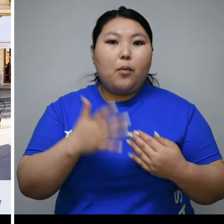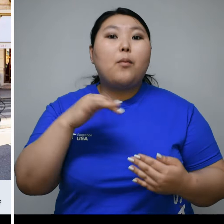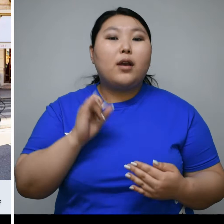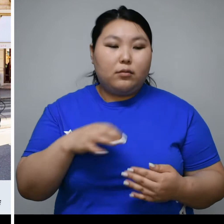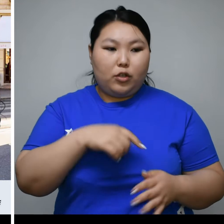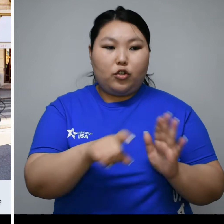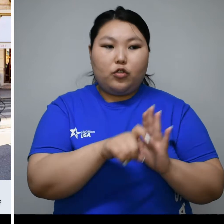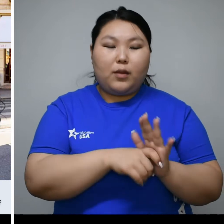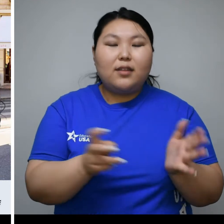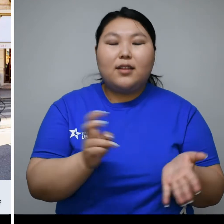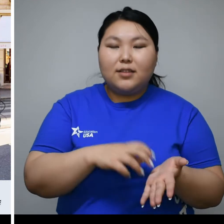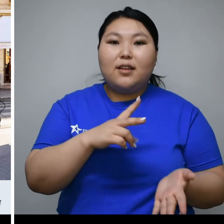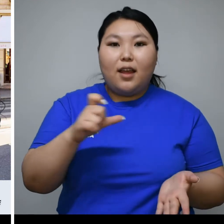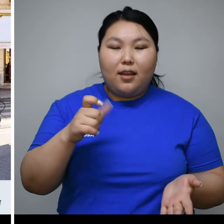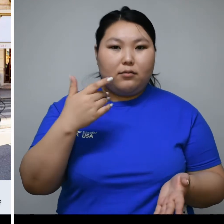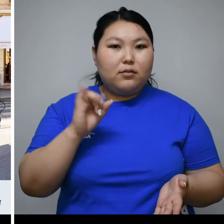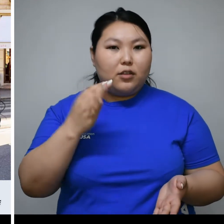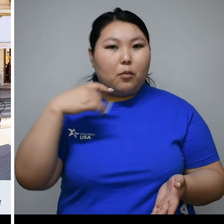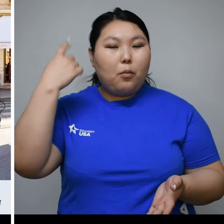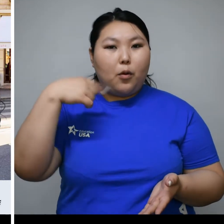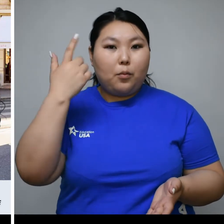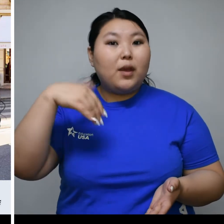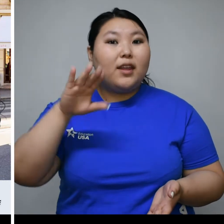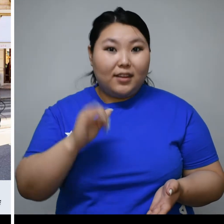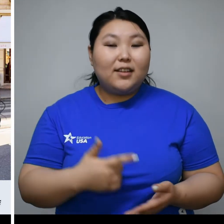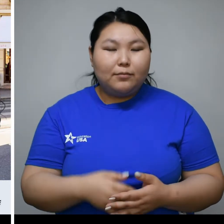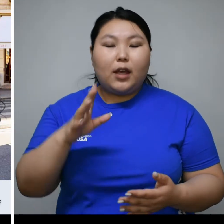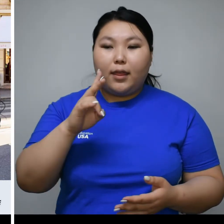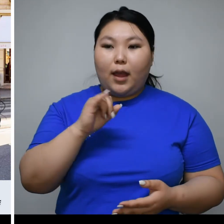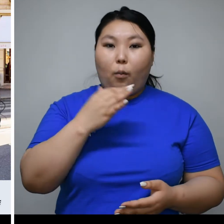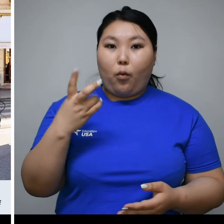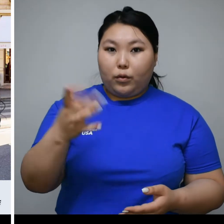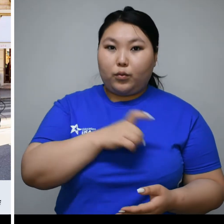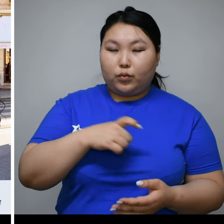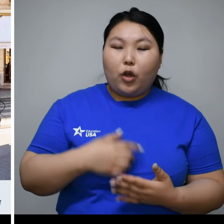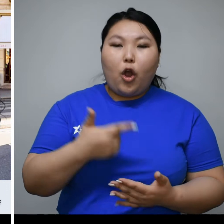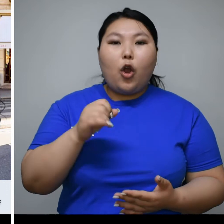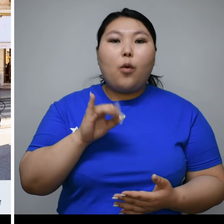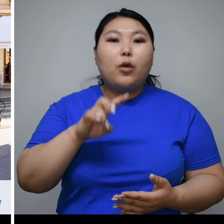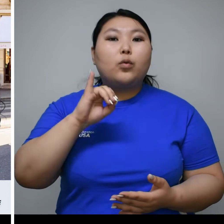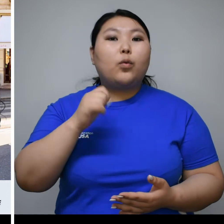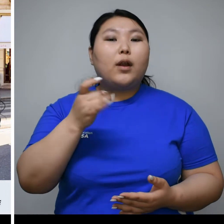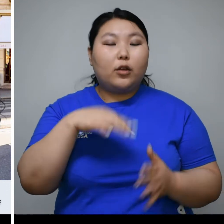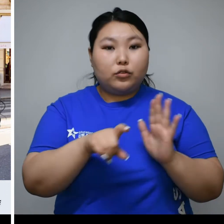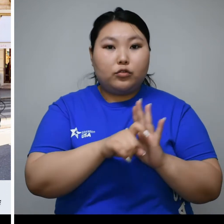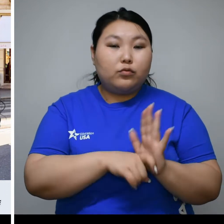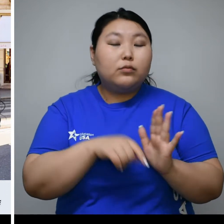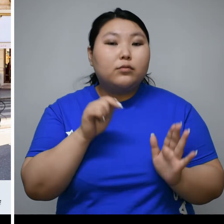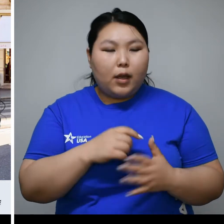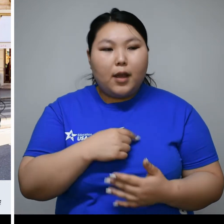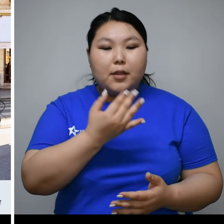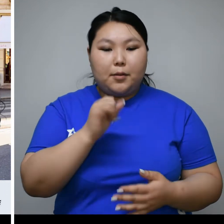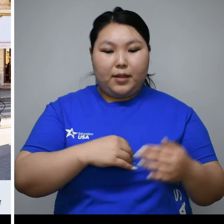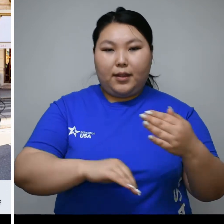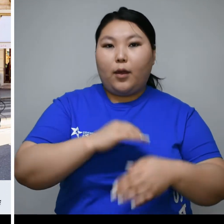байсан учраас би хөтөлбөр тэнцчлээ дээ гэсэн нэг тийм бодолтой байдсан шүү дээ. Намууны хувьд Global Yugra хөтөлбөрт хэр нь